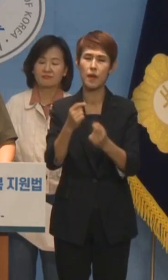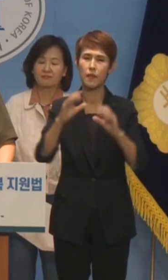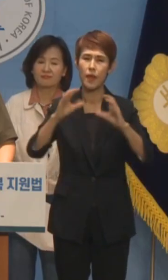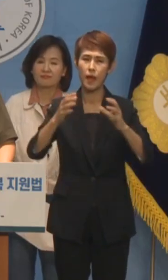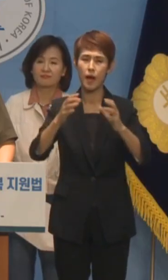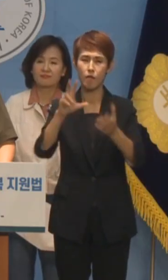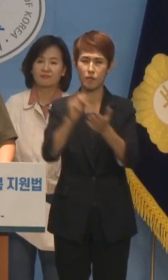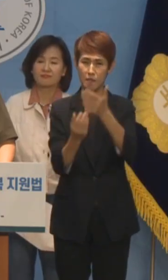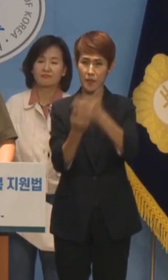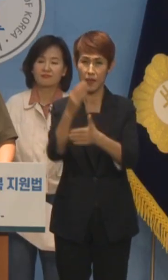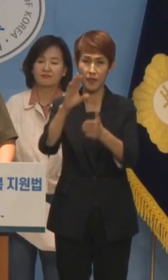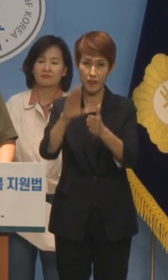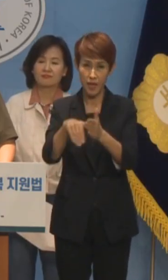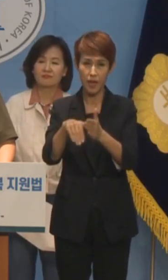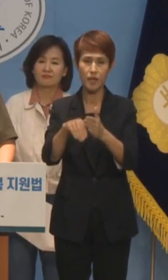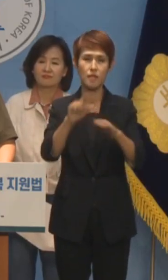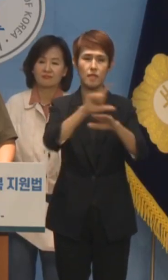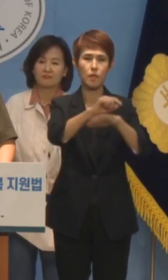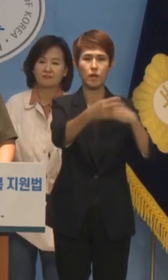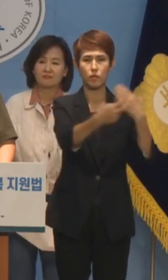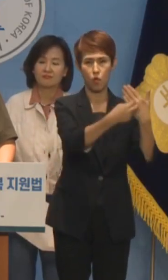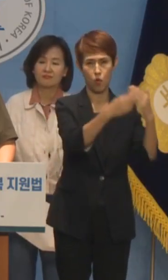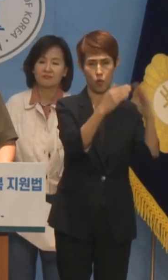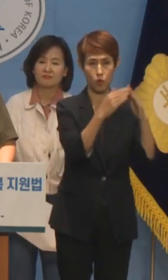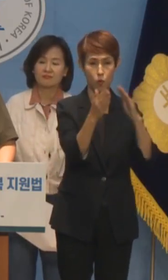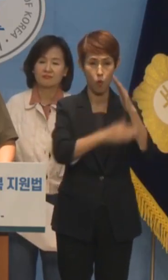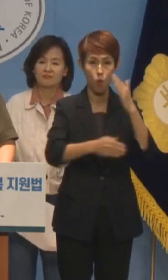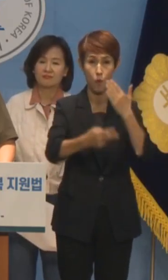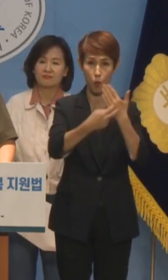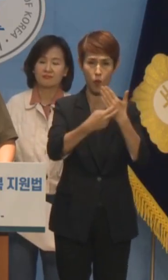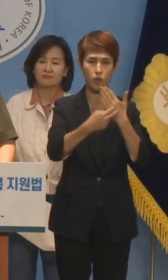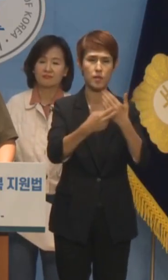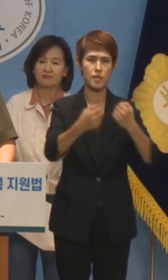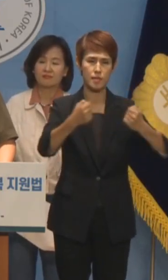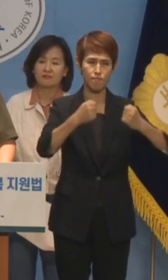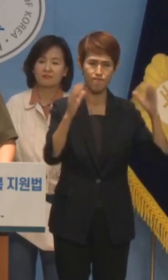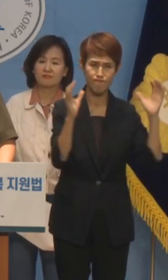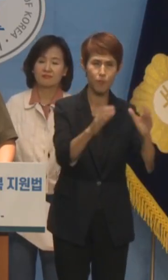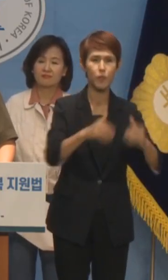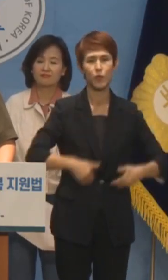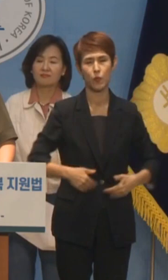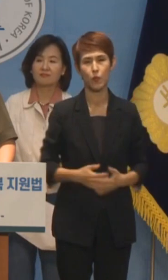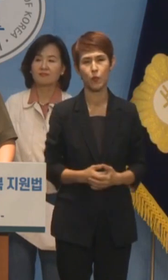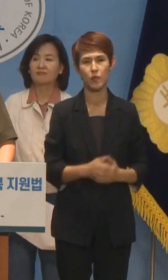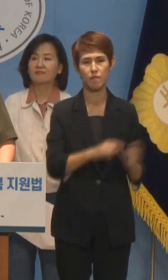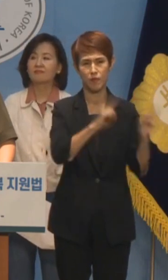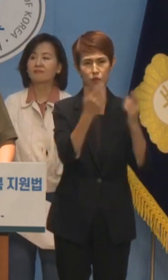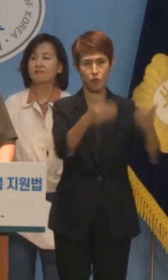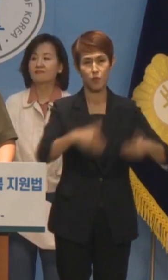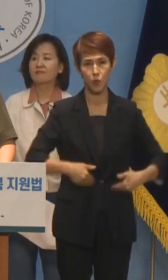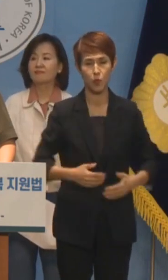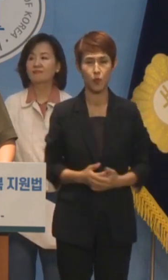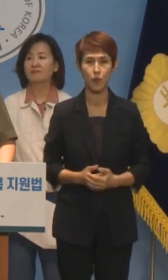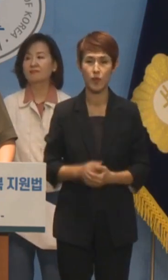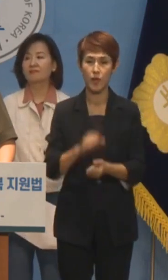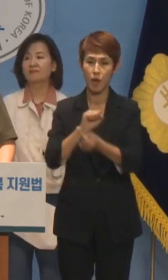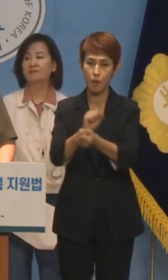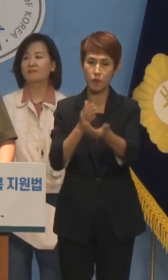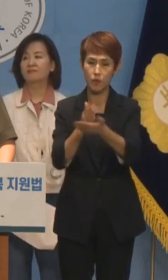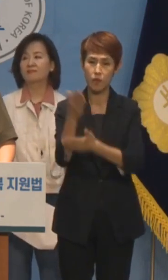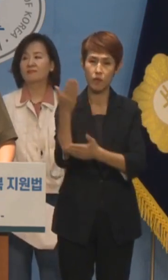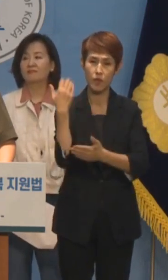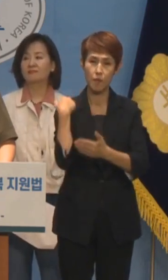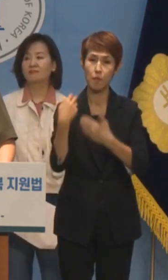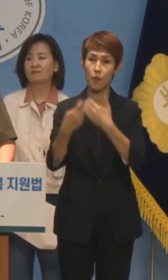적절한 대응을 위해서는 지방의료원과 공공병원이 살아나야 합니다. 이번 이수진 의원이 발의한 감염병 전담병원